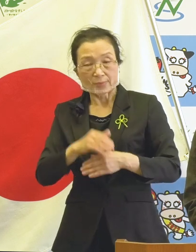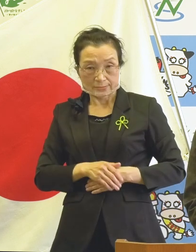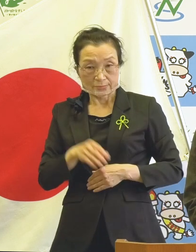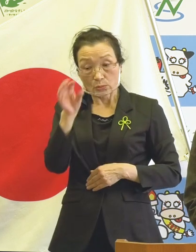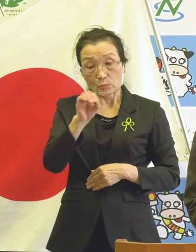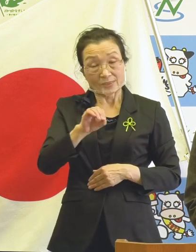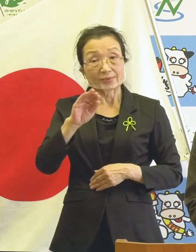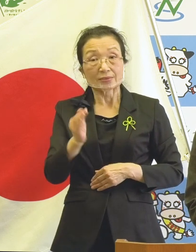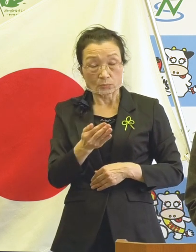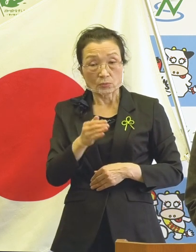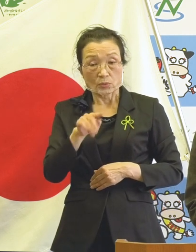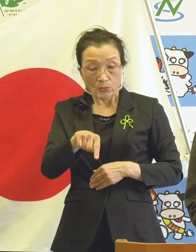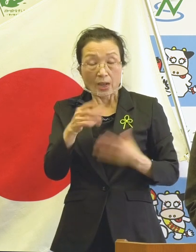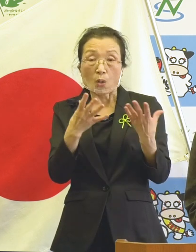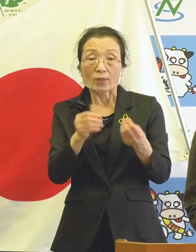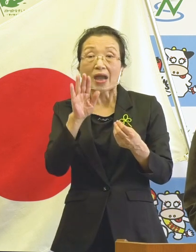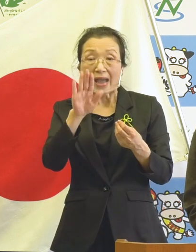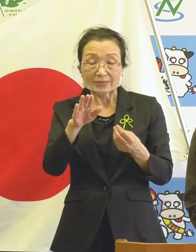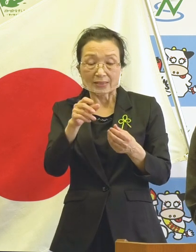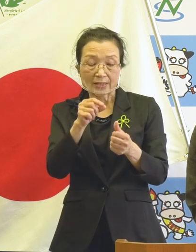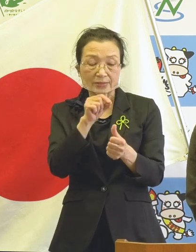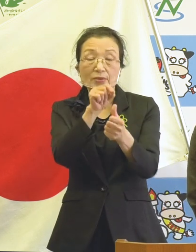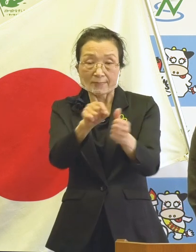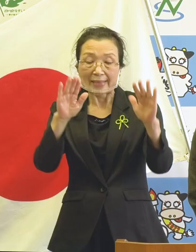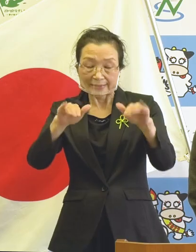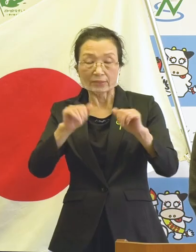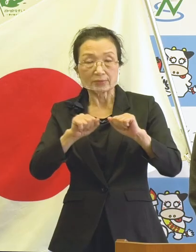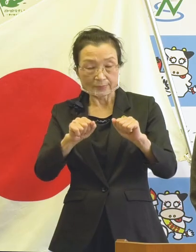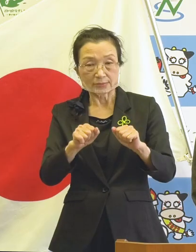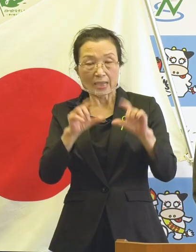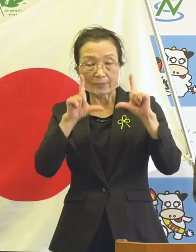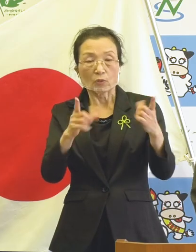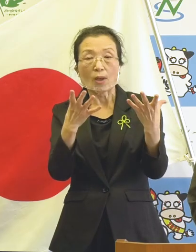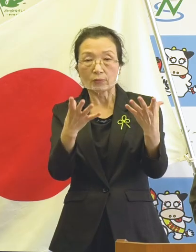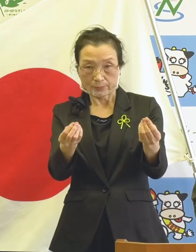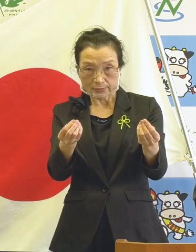り返しになりますが、この後任命式を行います。発表は以上であります。